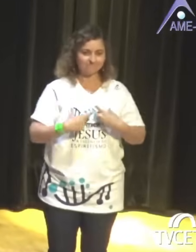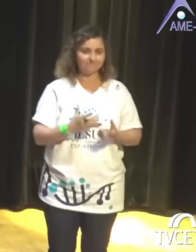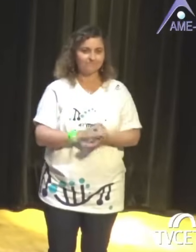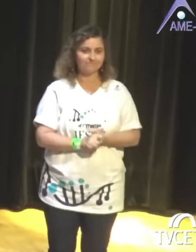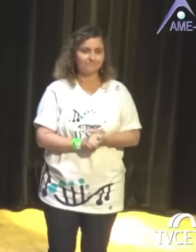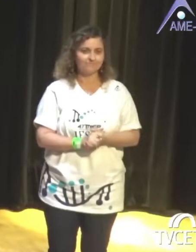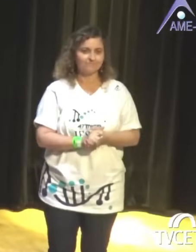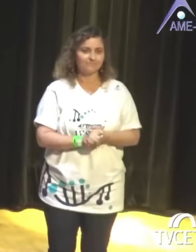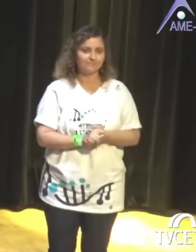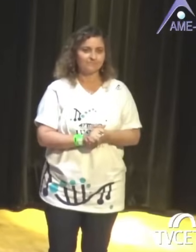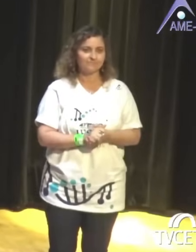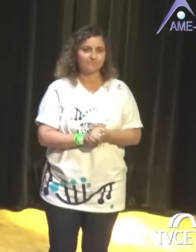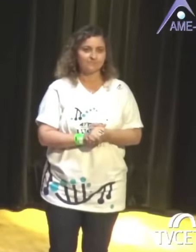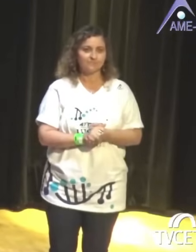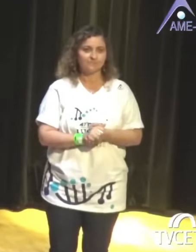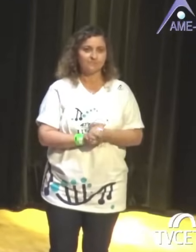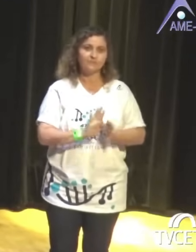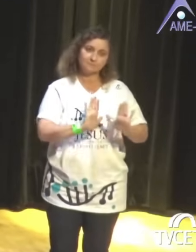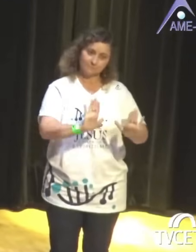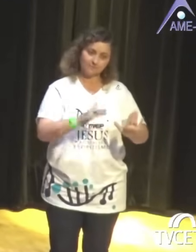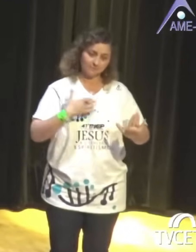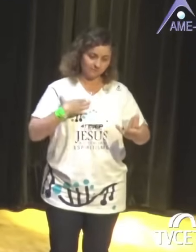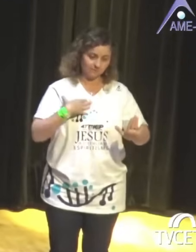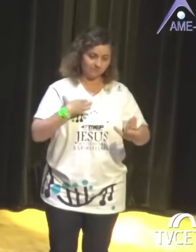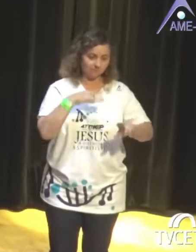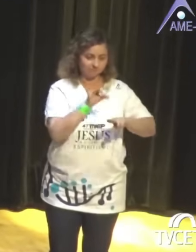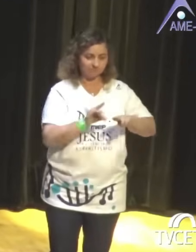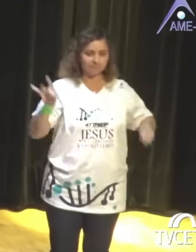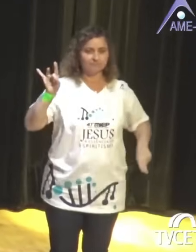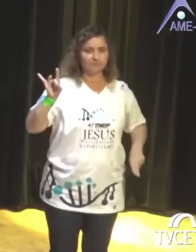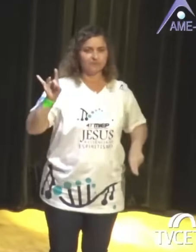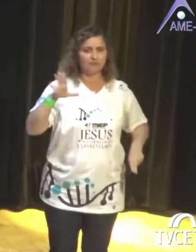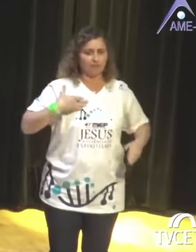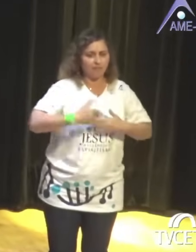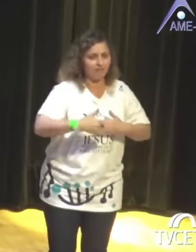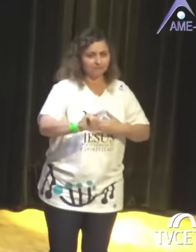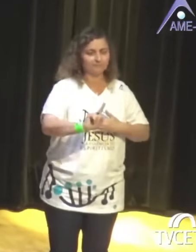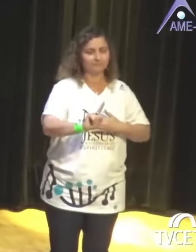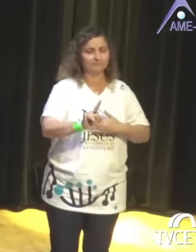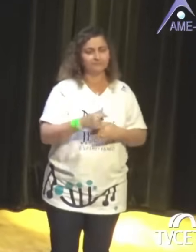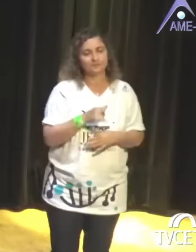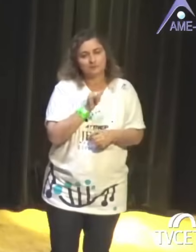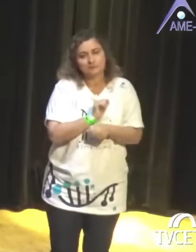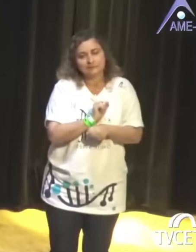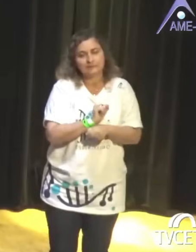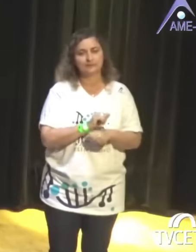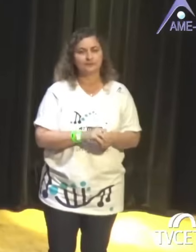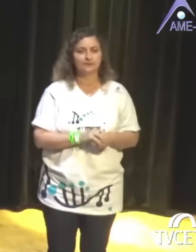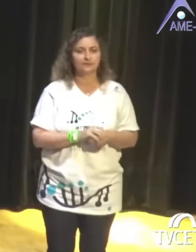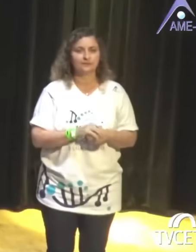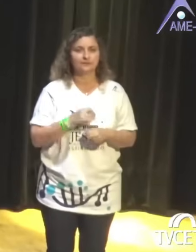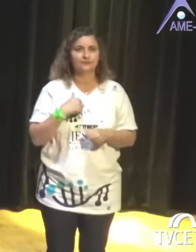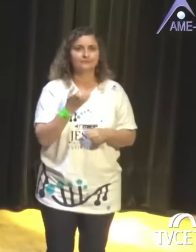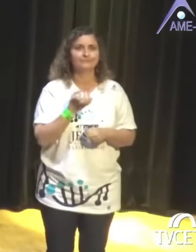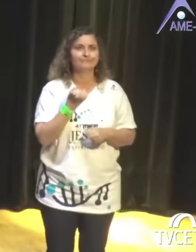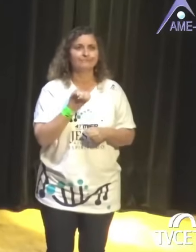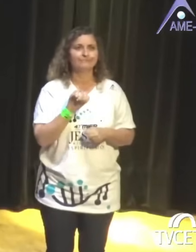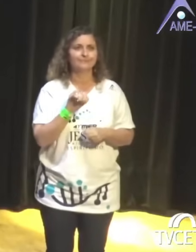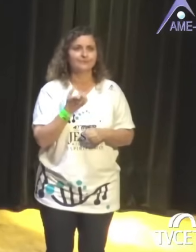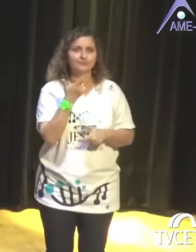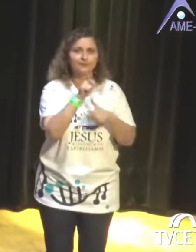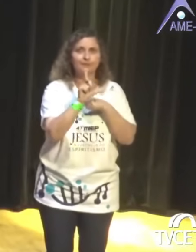mim e que eu vou desfazer dele Espero que não seja breve porque eu preciso ganhar ainda